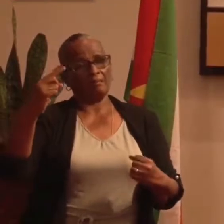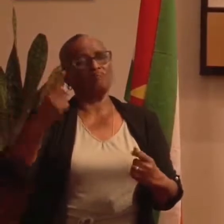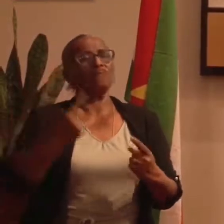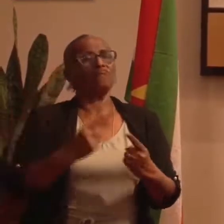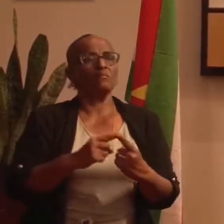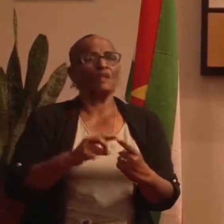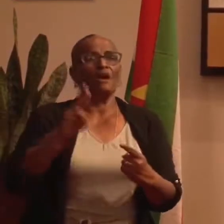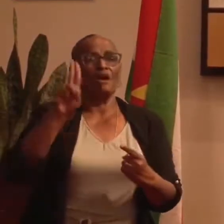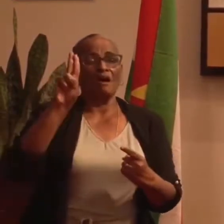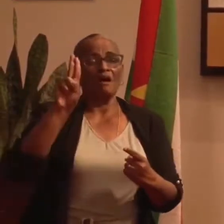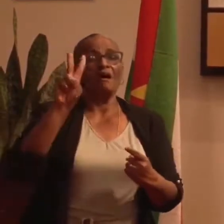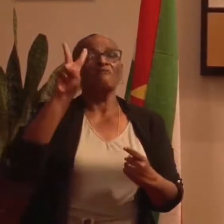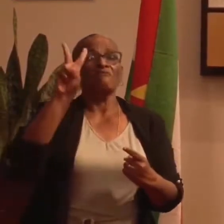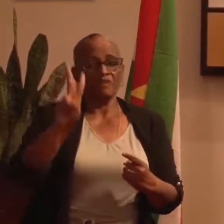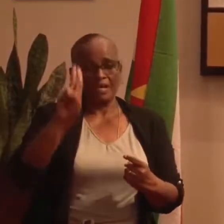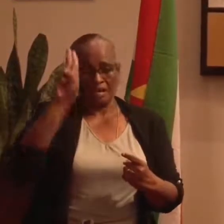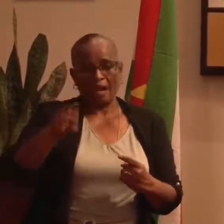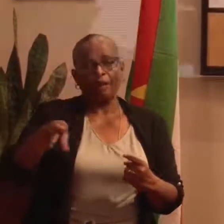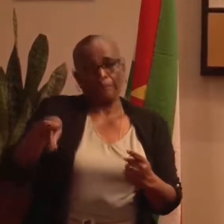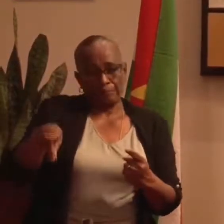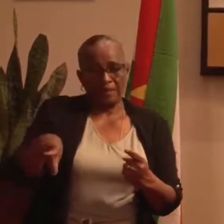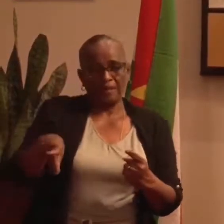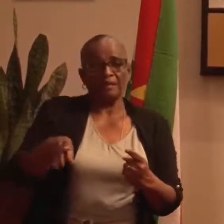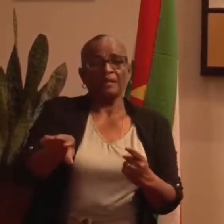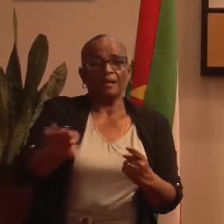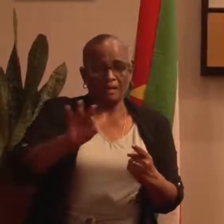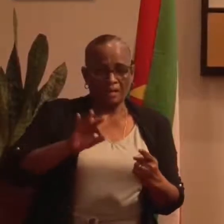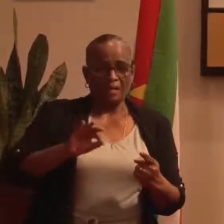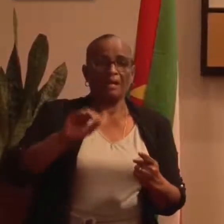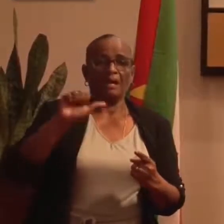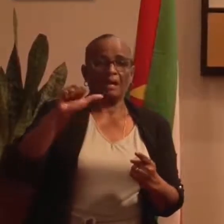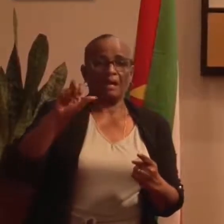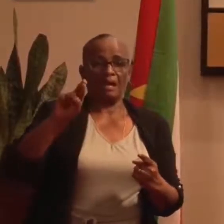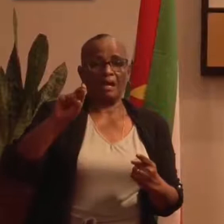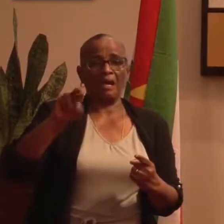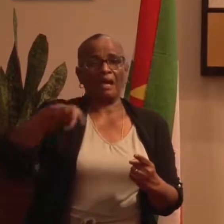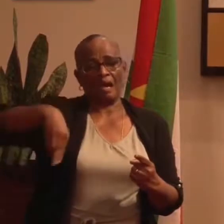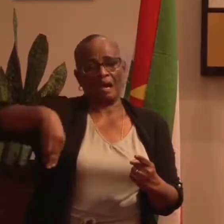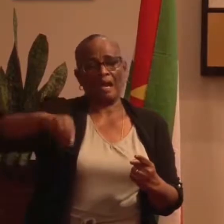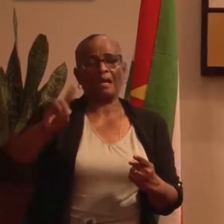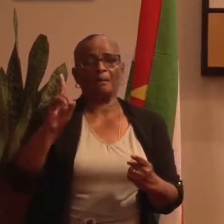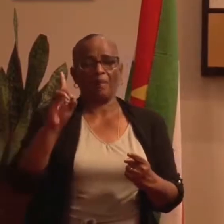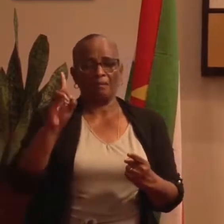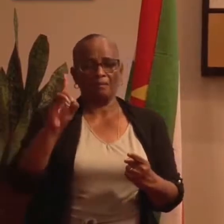komt uit VHP gelederen. En dat is meneer Armand Akaliber Singh.